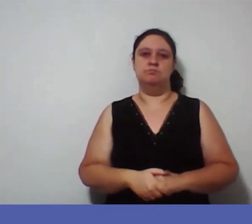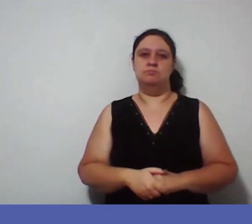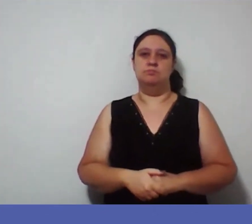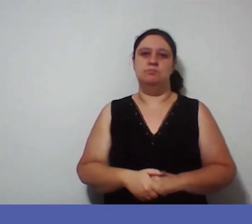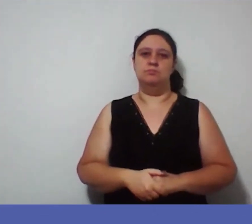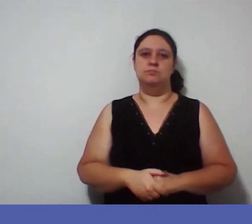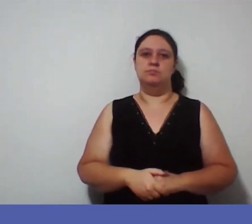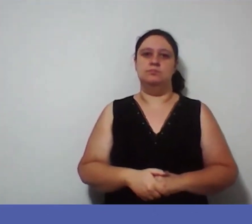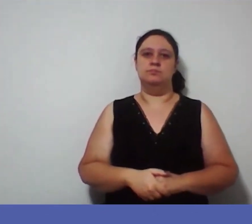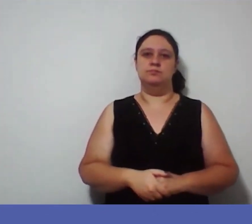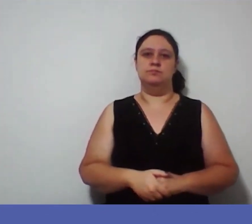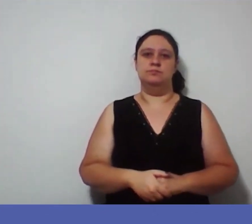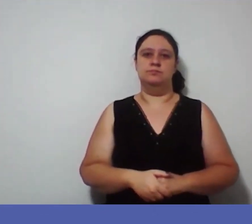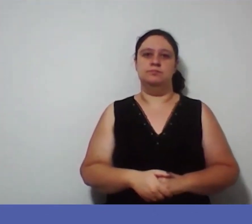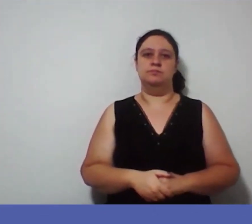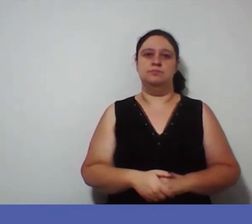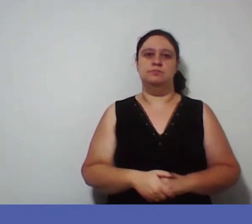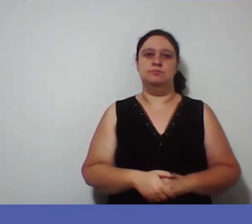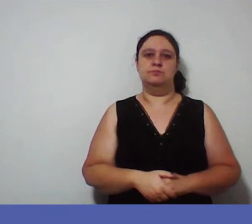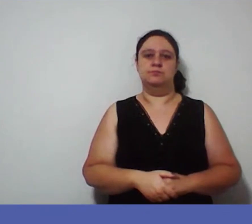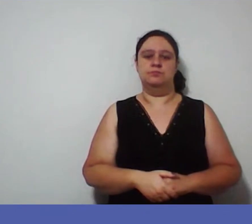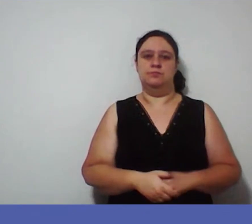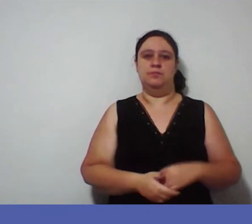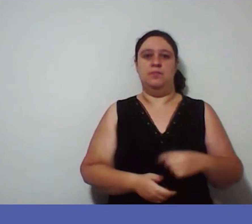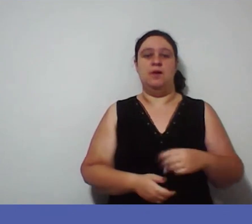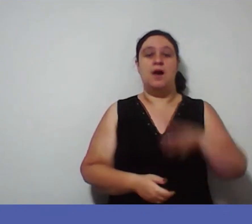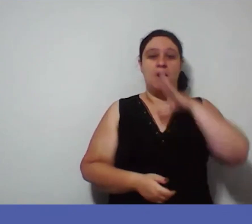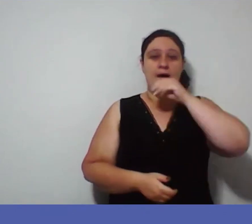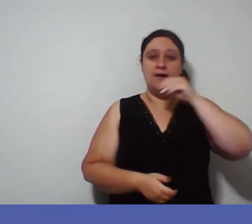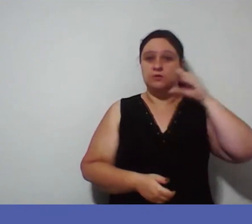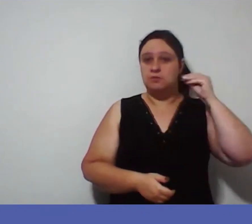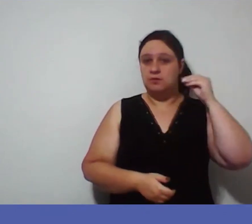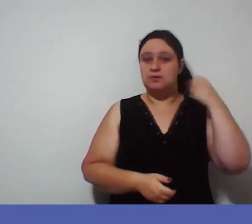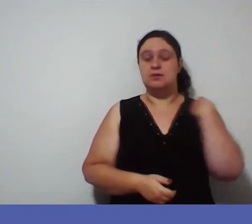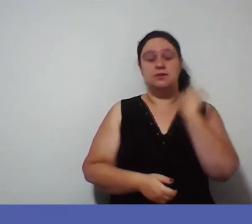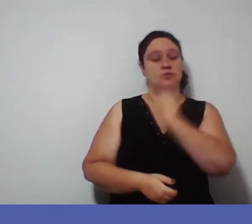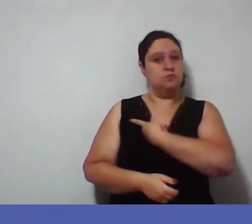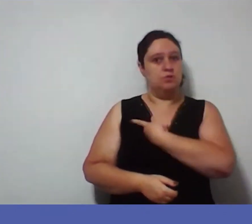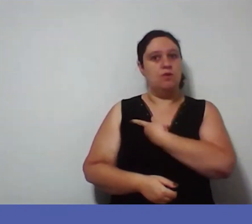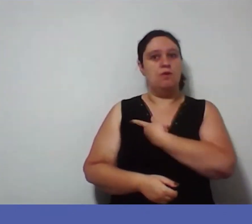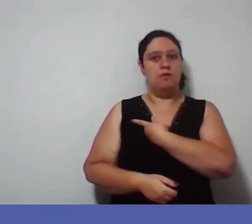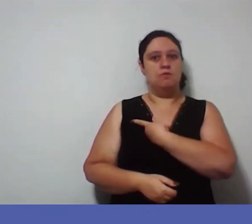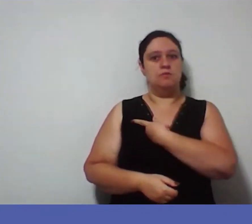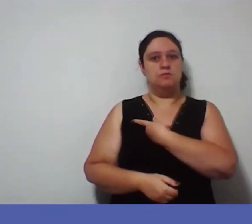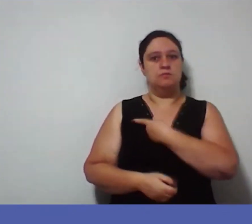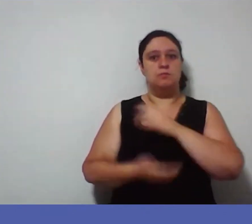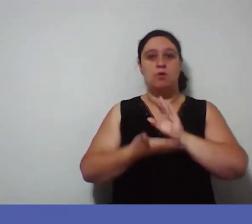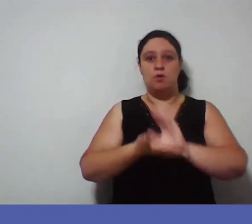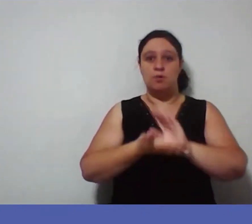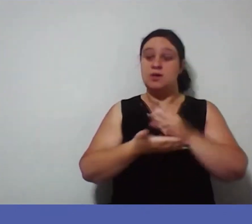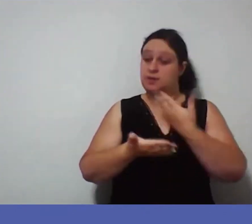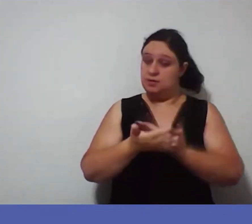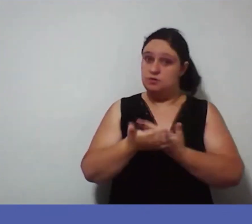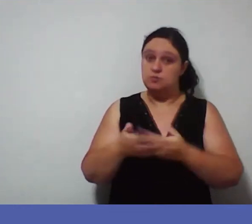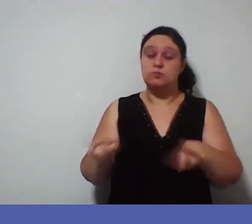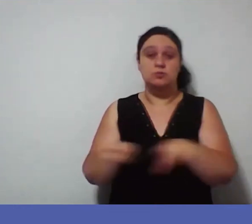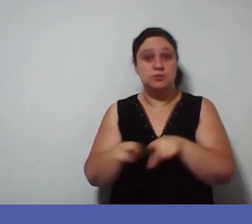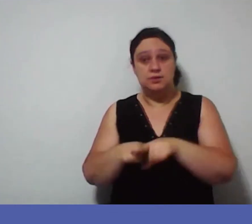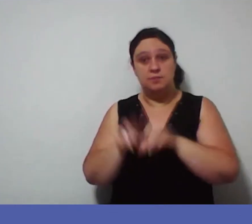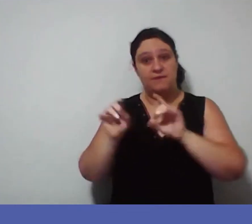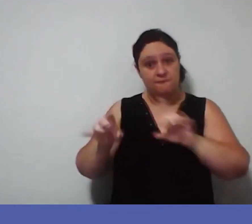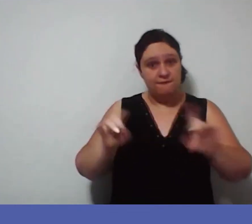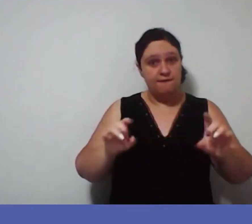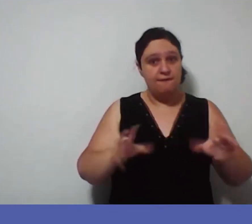Os nossos adolescentes comportores estudam e fazem comportagem.